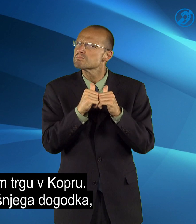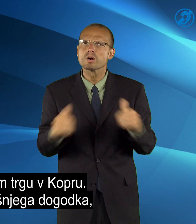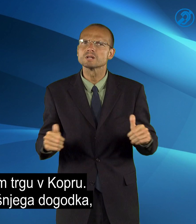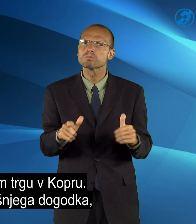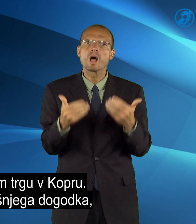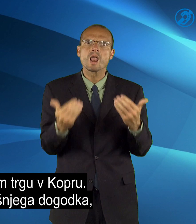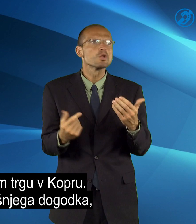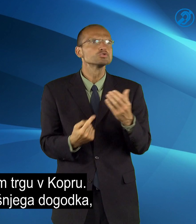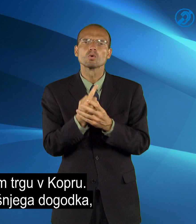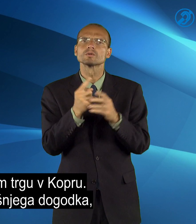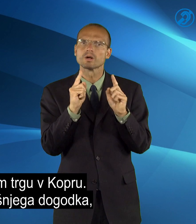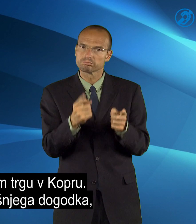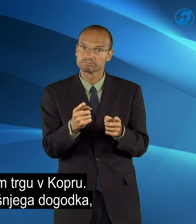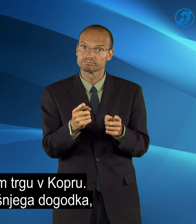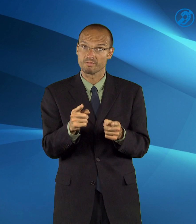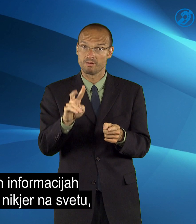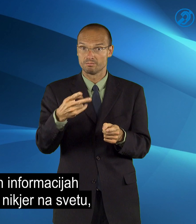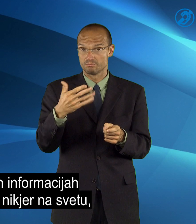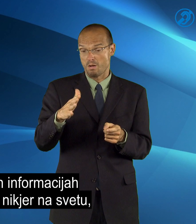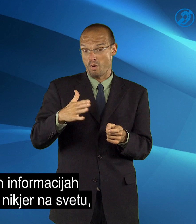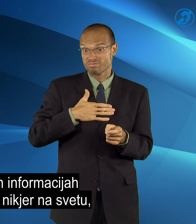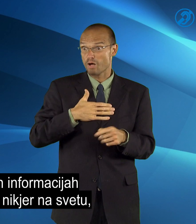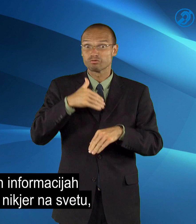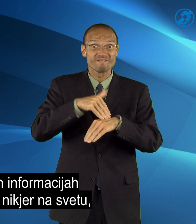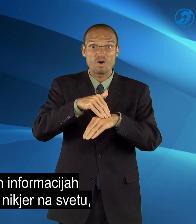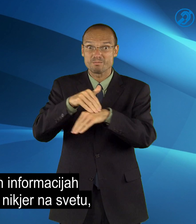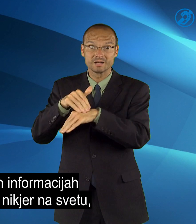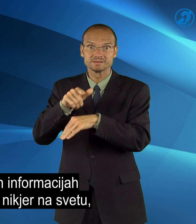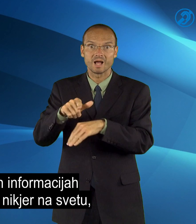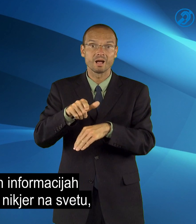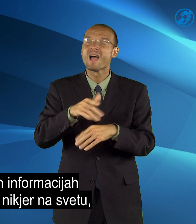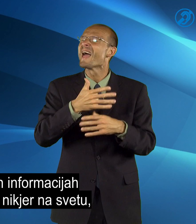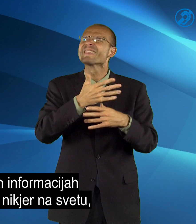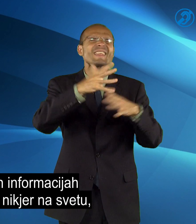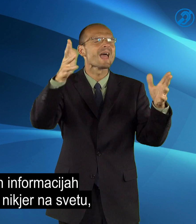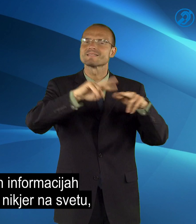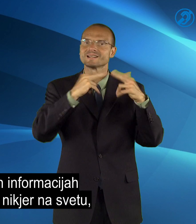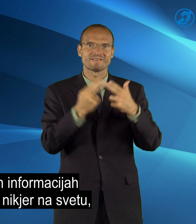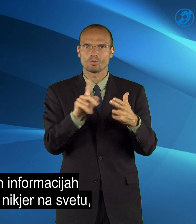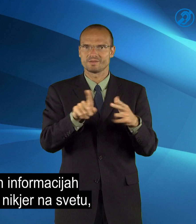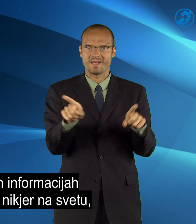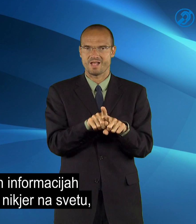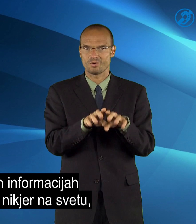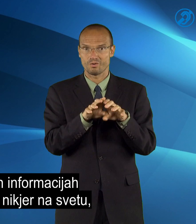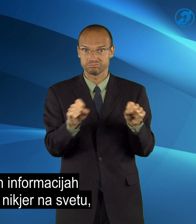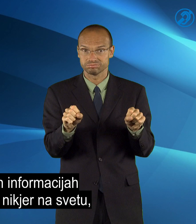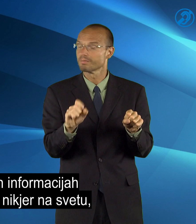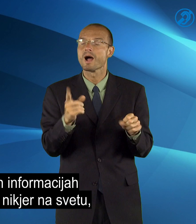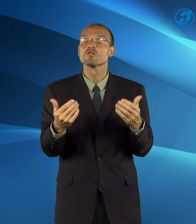Posebnost letošnjega dogodka, ki ga po naših informacijah niso izpeljali še nikjer na svetu, je bila v tem, da je bilo celotno